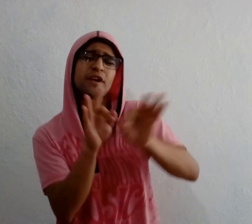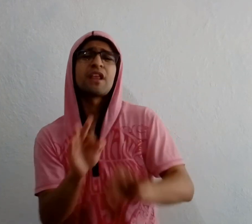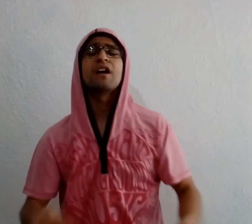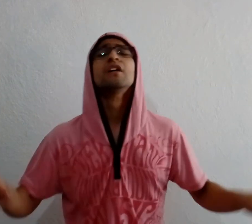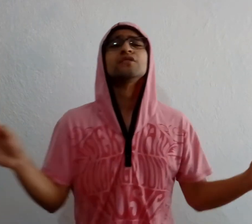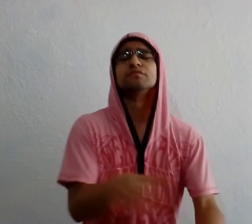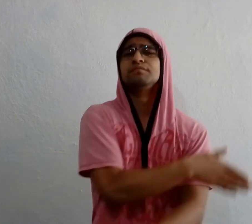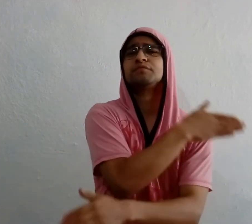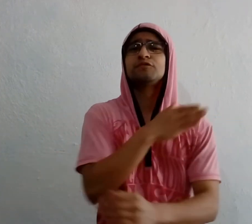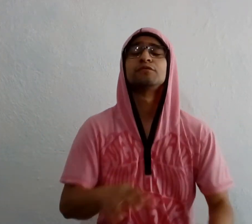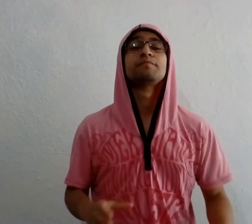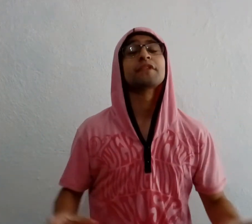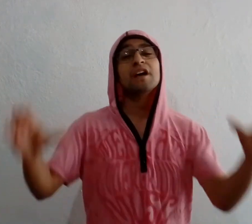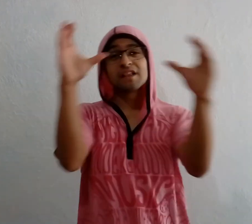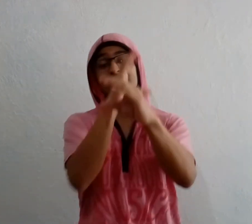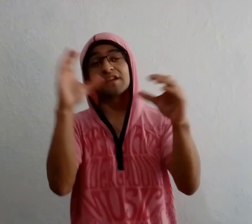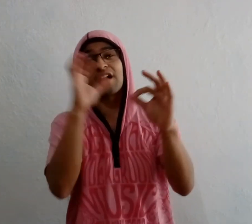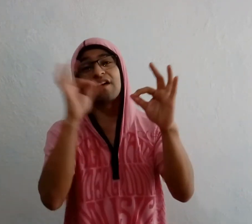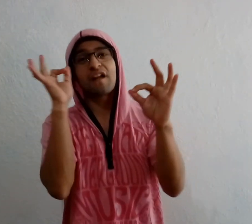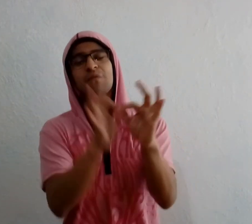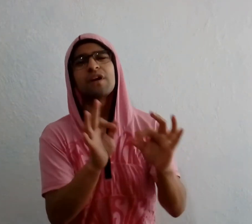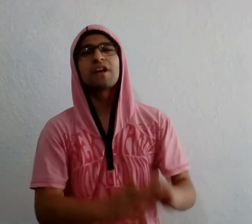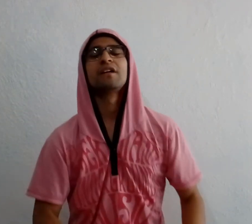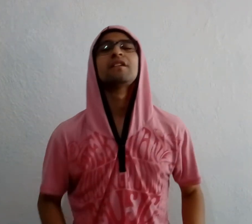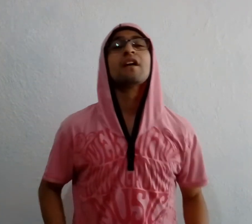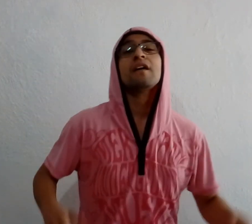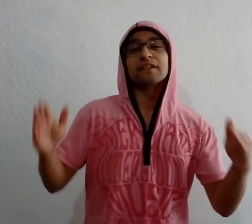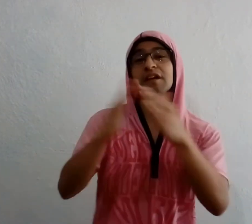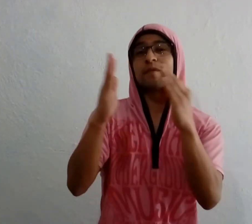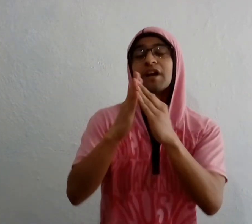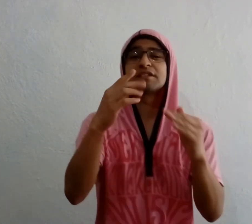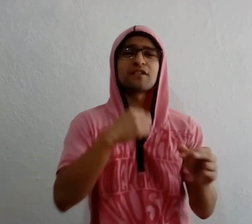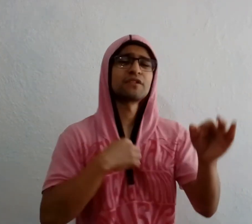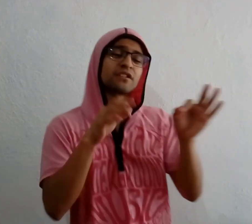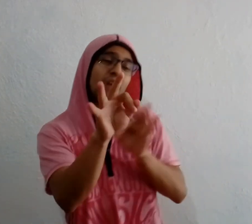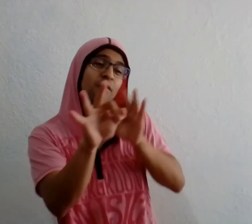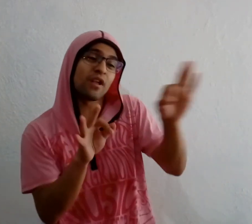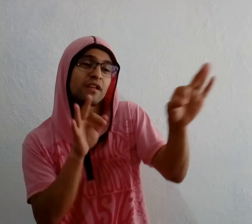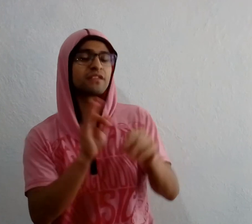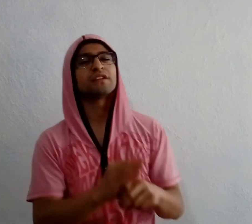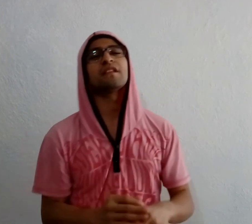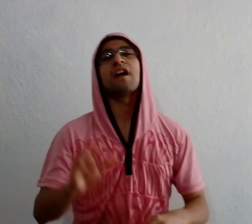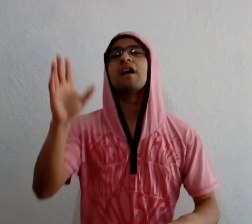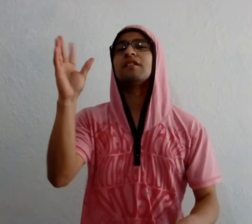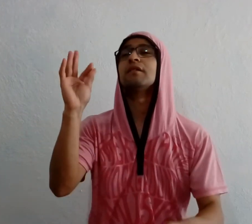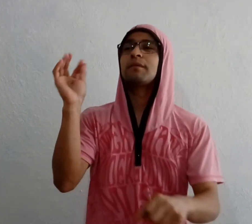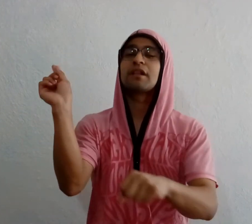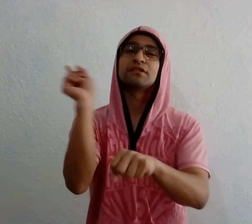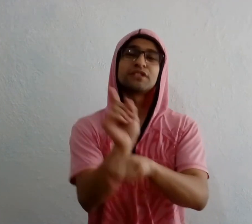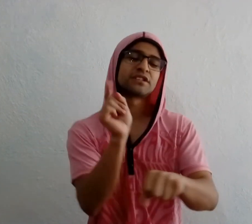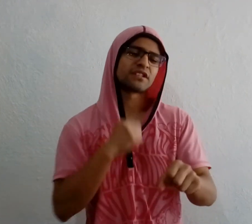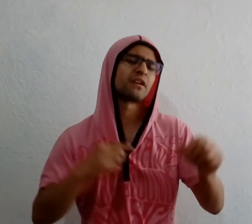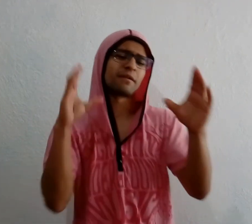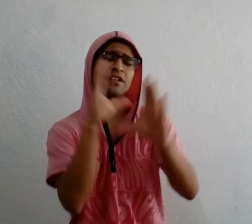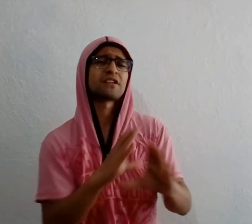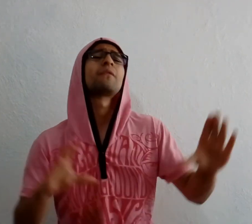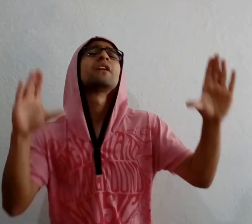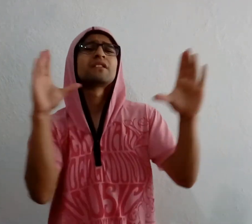colmena. Zum, zum, lírica de la buena. Desde mi casa conectado a la antena, liberamos 60 barras en